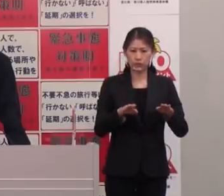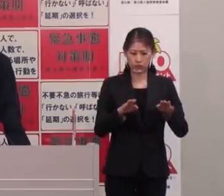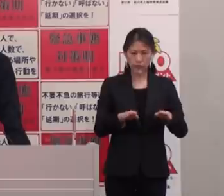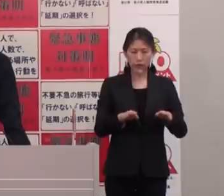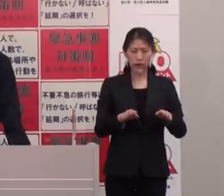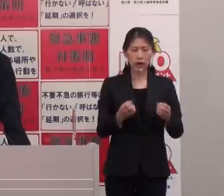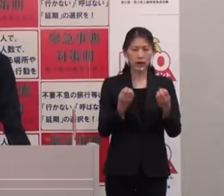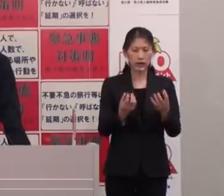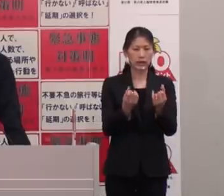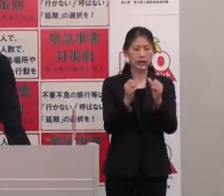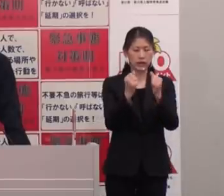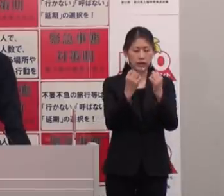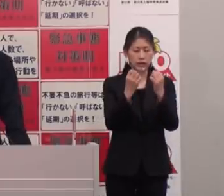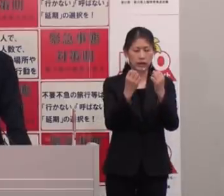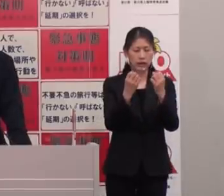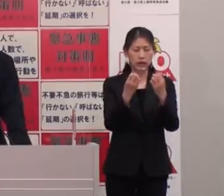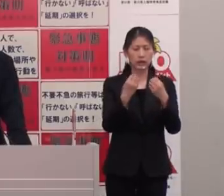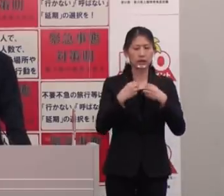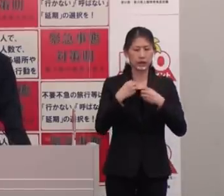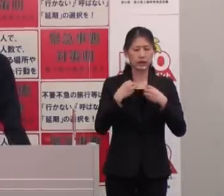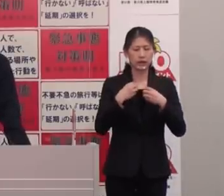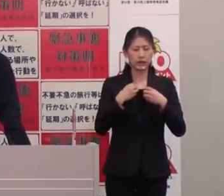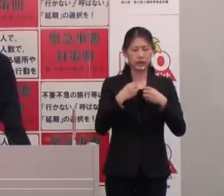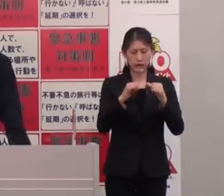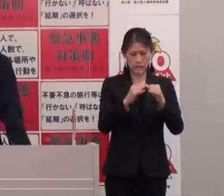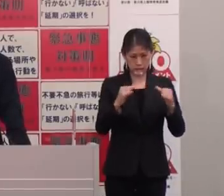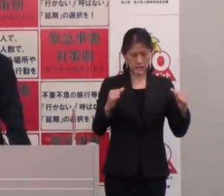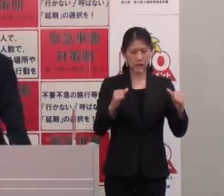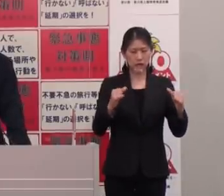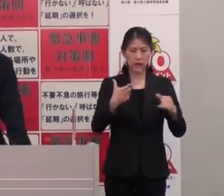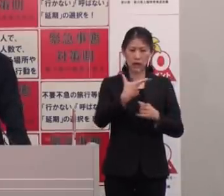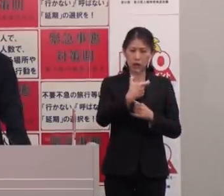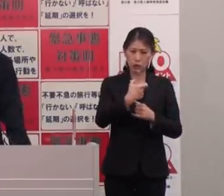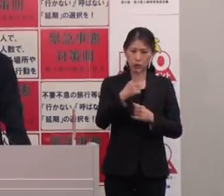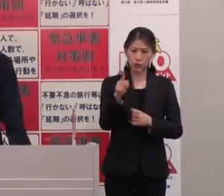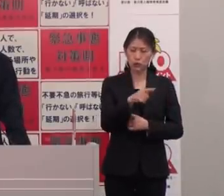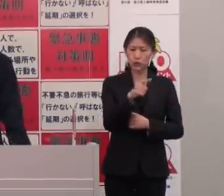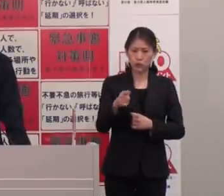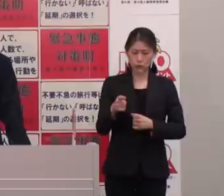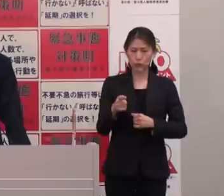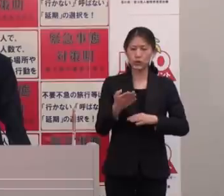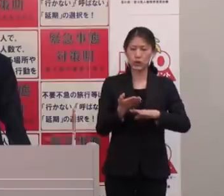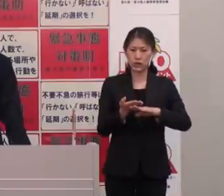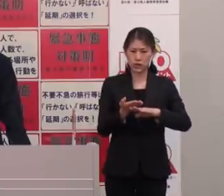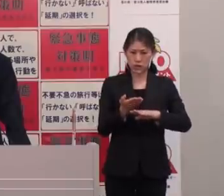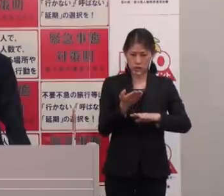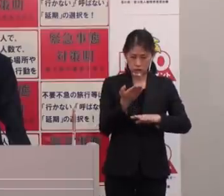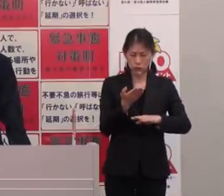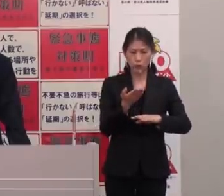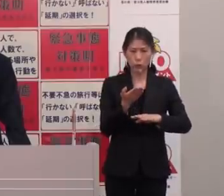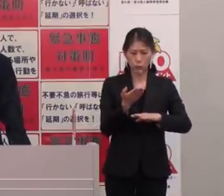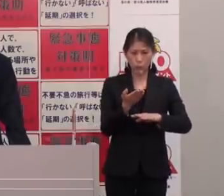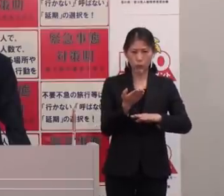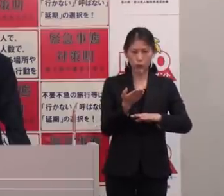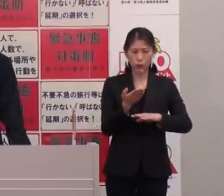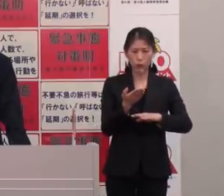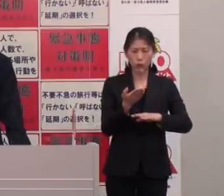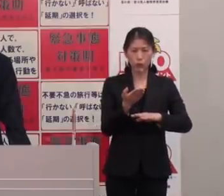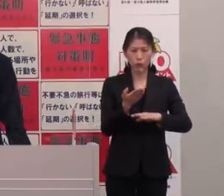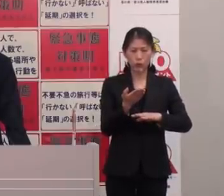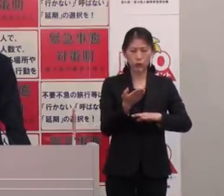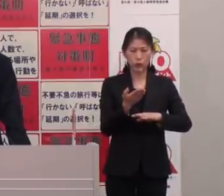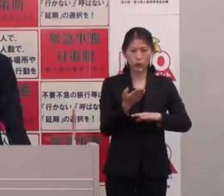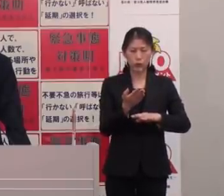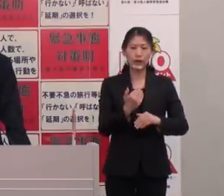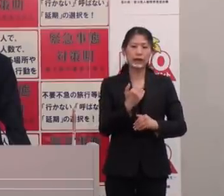台が3日間続いていると、で明日以降また何人出るかは分からないとは思うんですけれど、待機が出ている時点でもうその